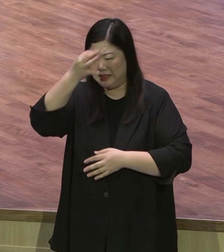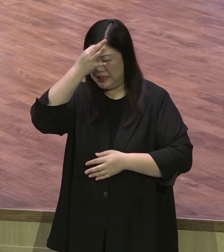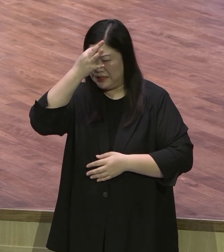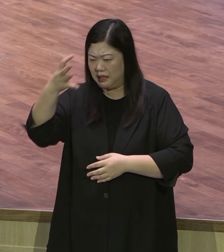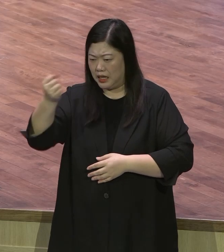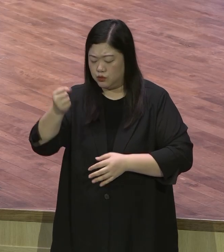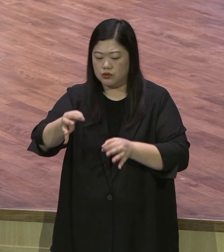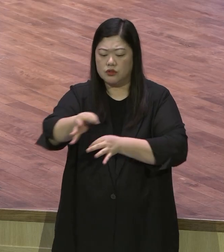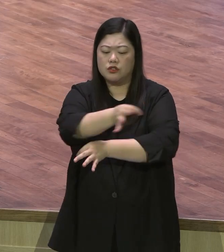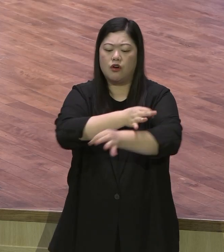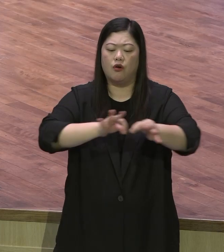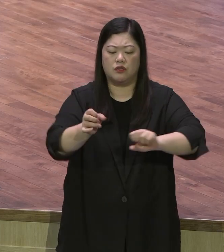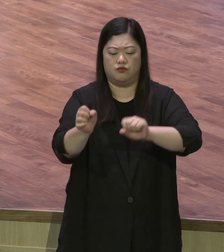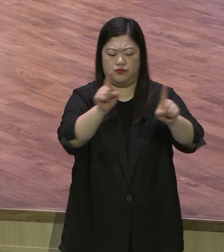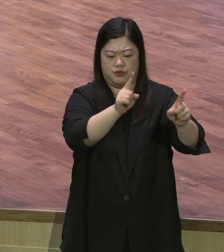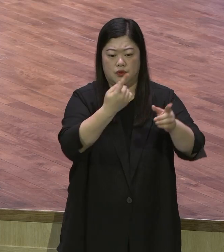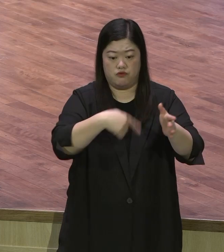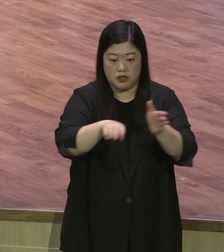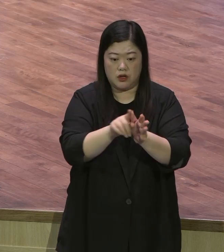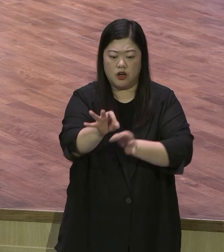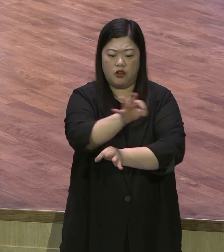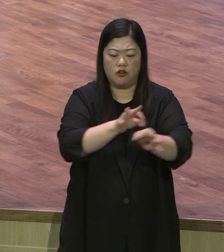기도로 집중하는 것을 해야 된다.